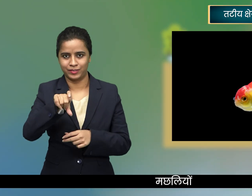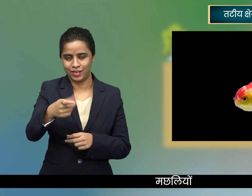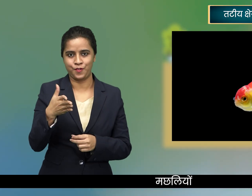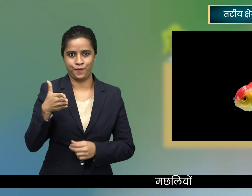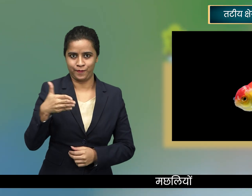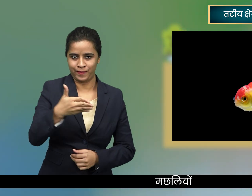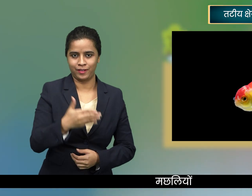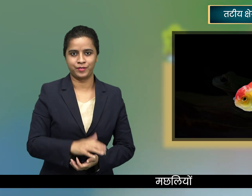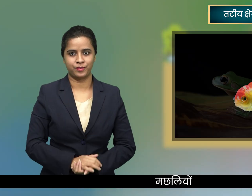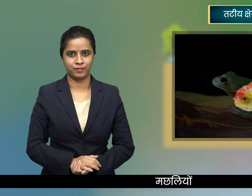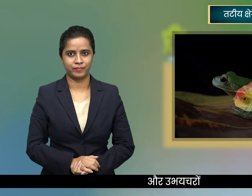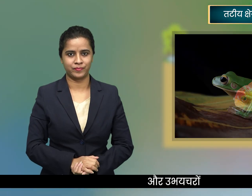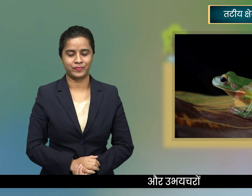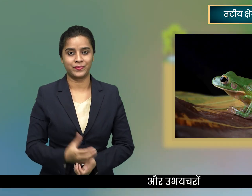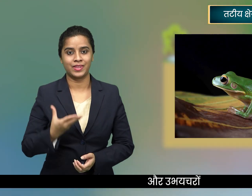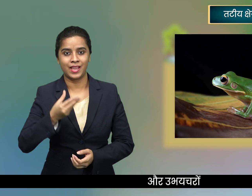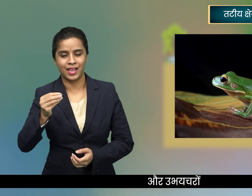मछलियों और उभयचरों और